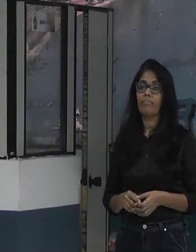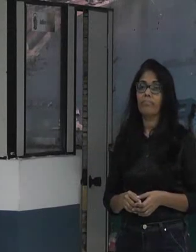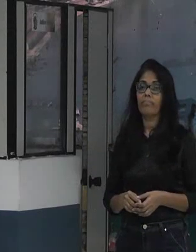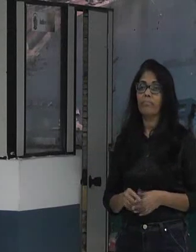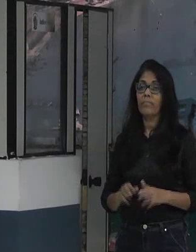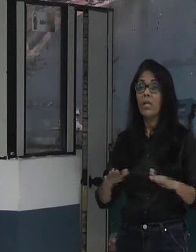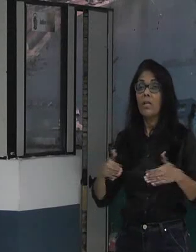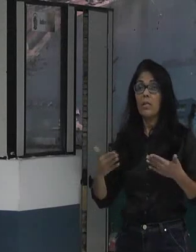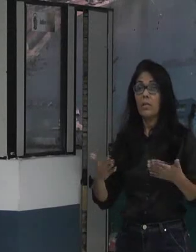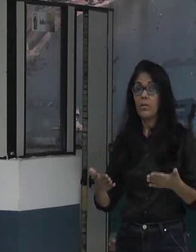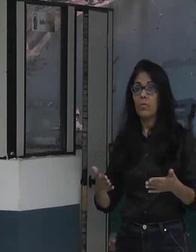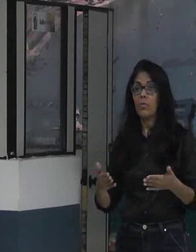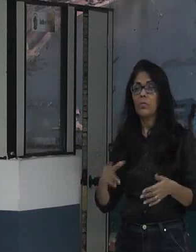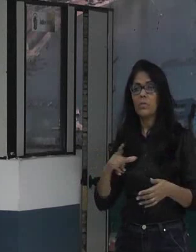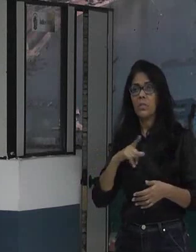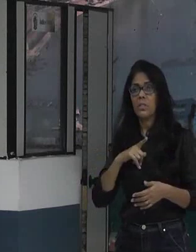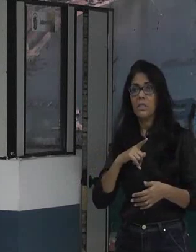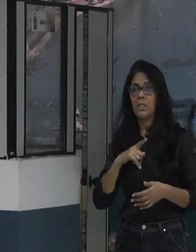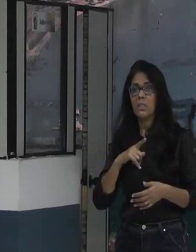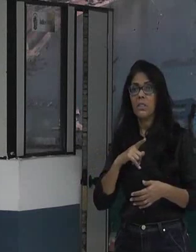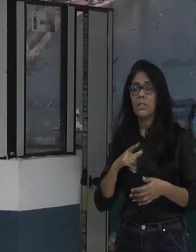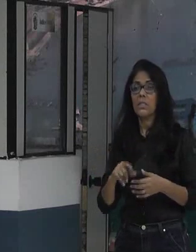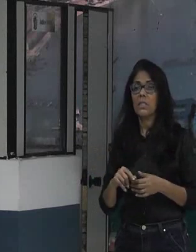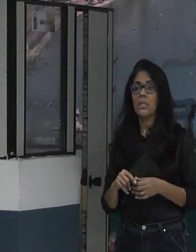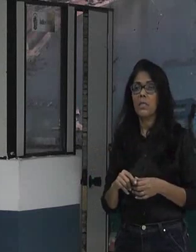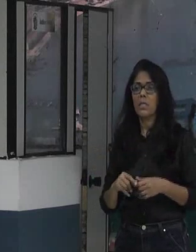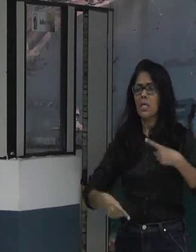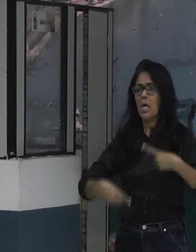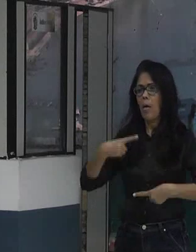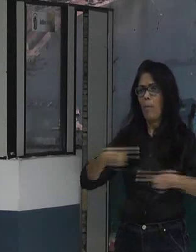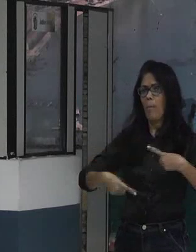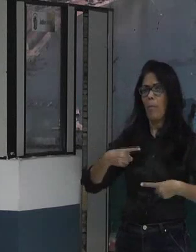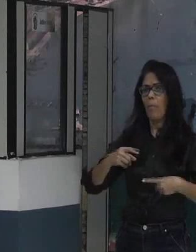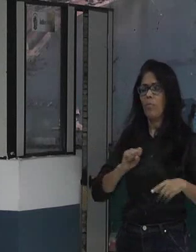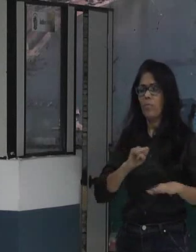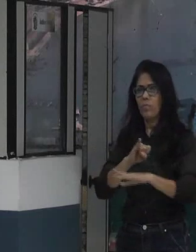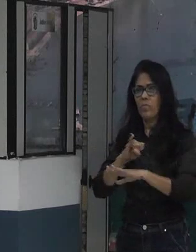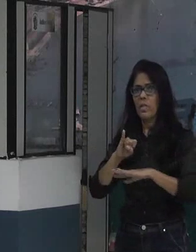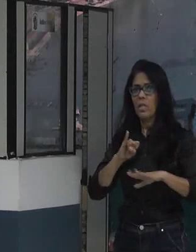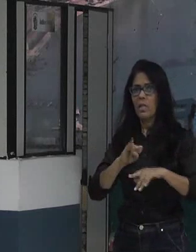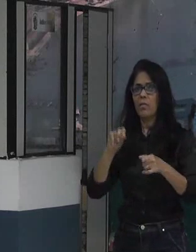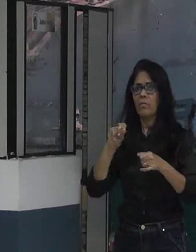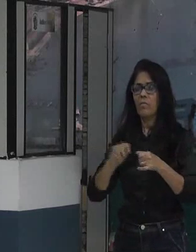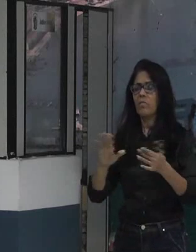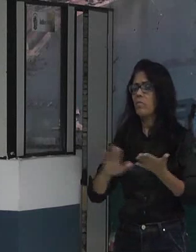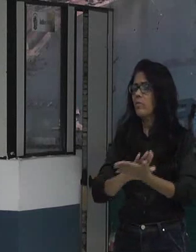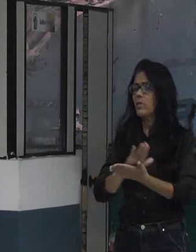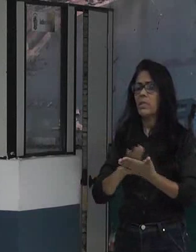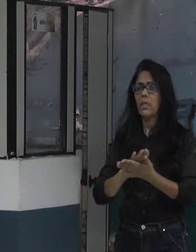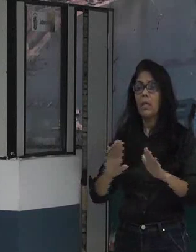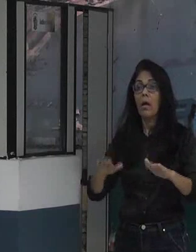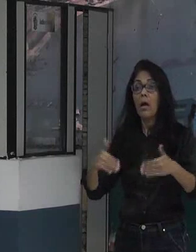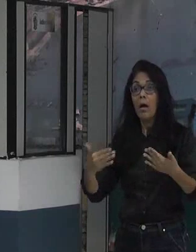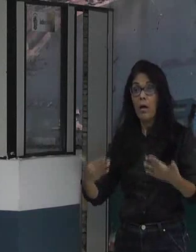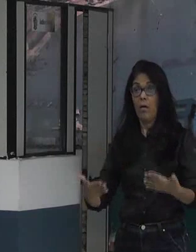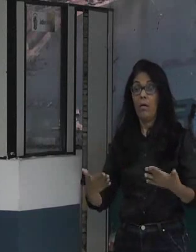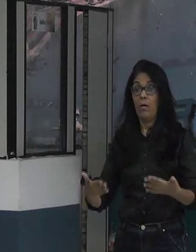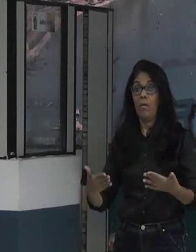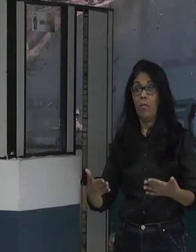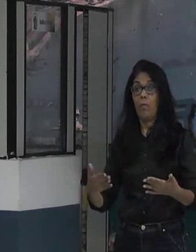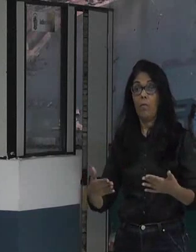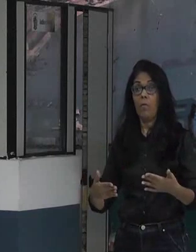sorrateiramente. E não houve uma reação da política de Ilhéus. E é por isso que eu digo, quando a política não reage, não tem